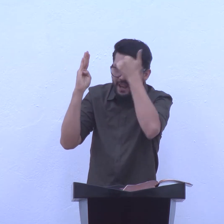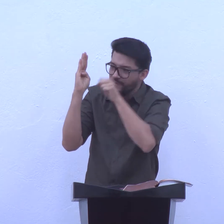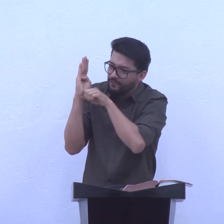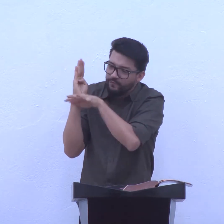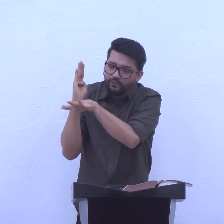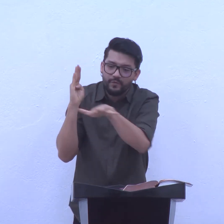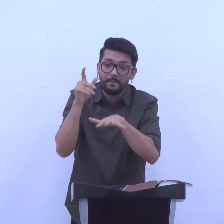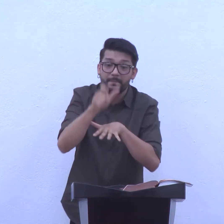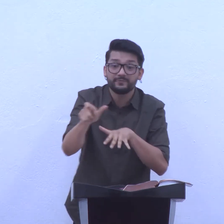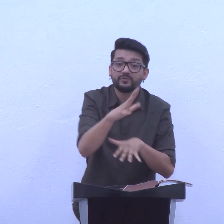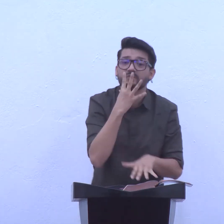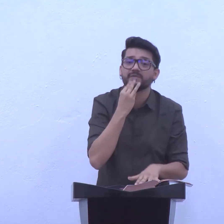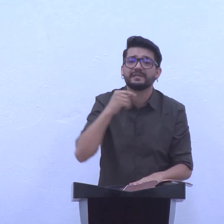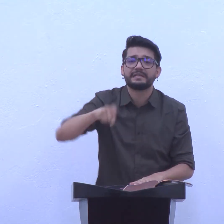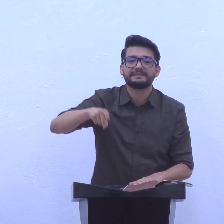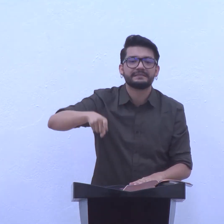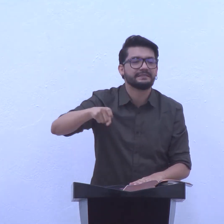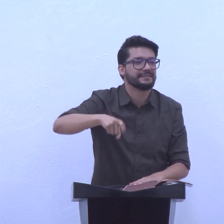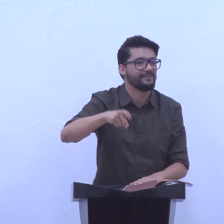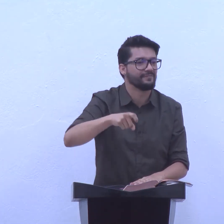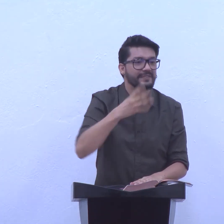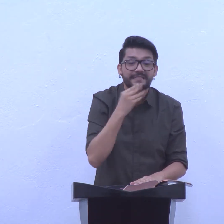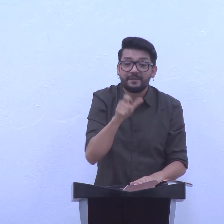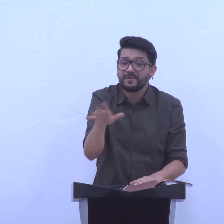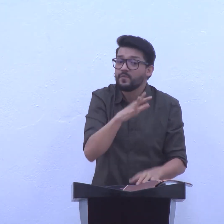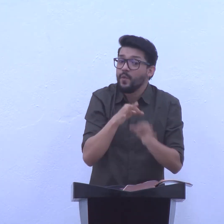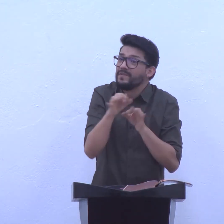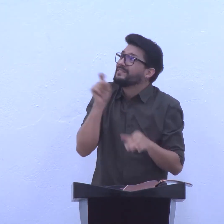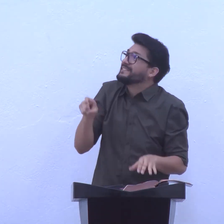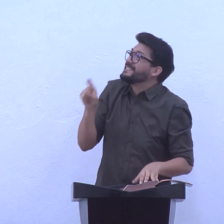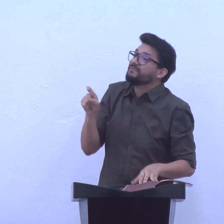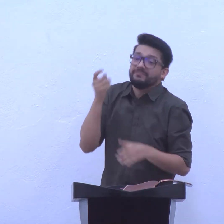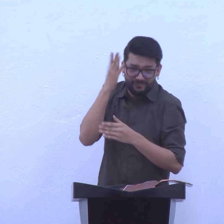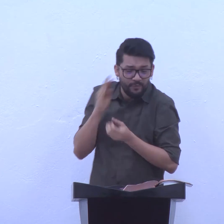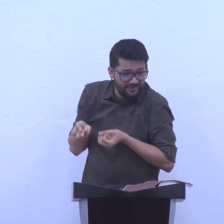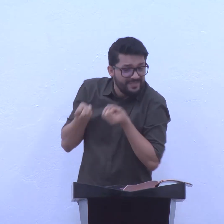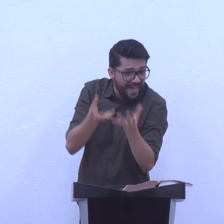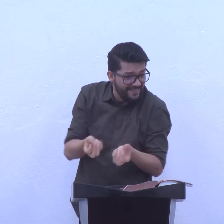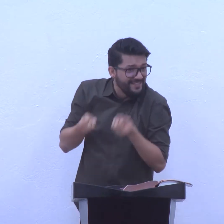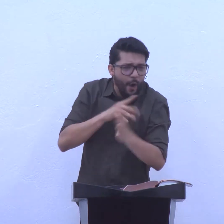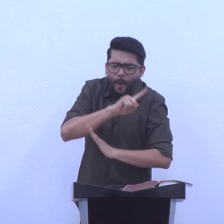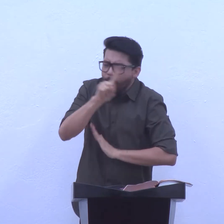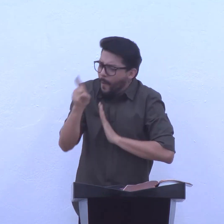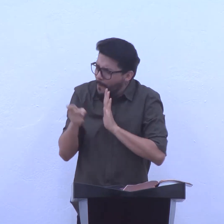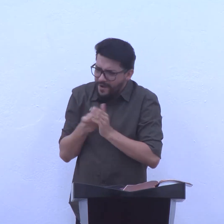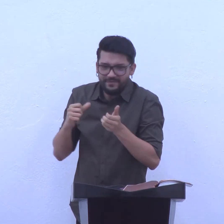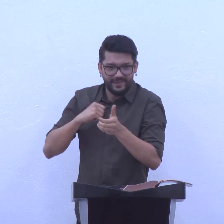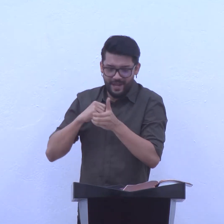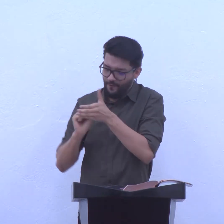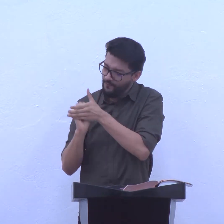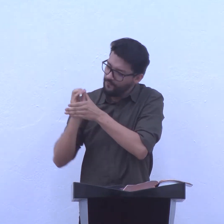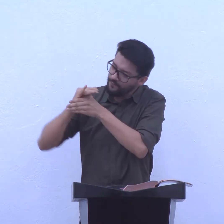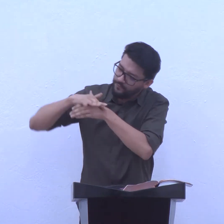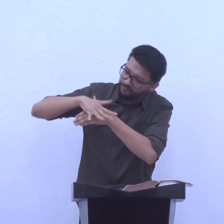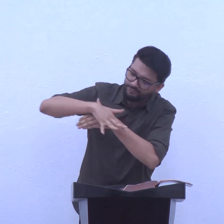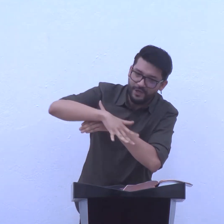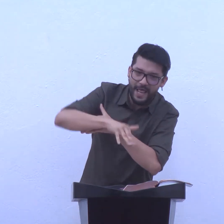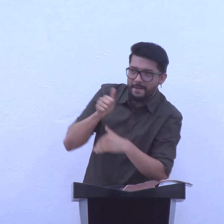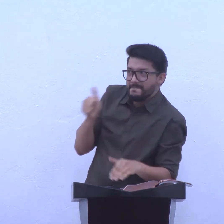¿Por qué? Porque Dios es la fuente principal de todas nuestras necesidades. Y Dios quería que el